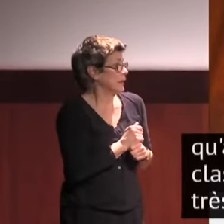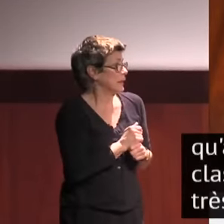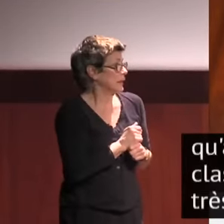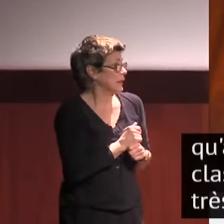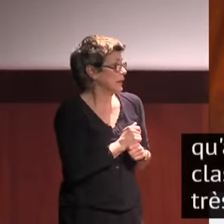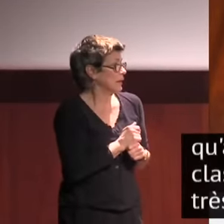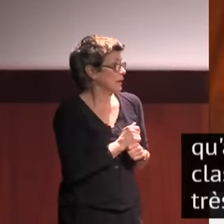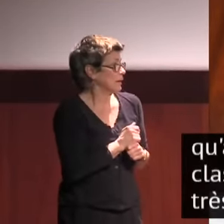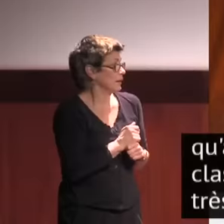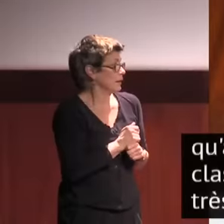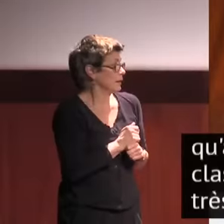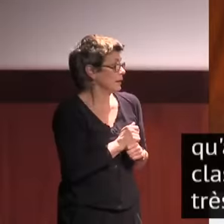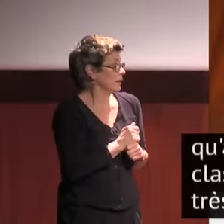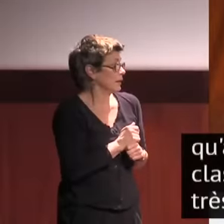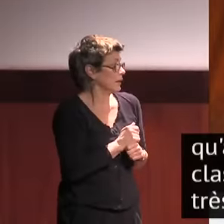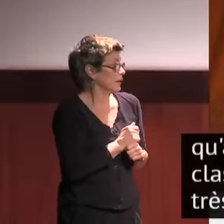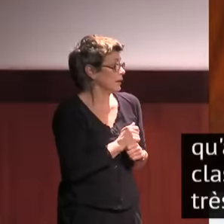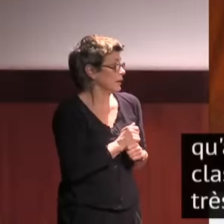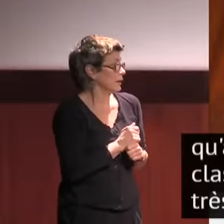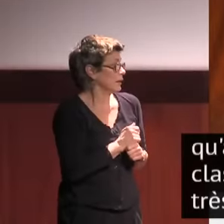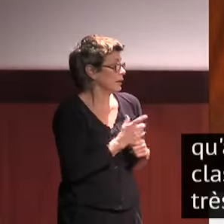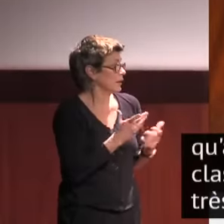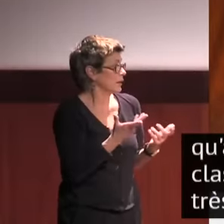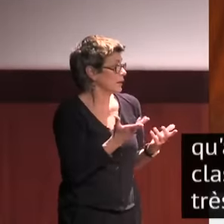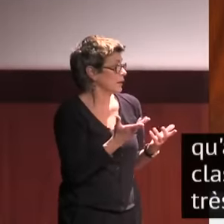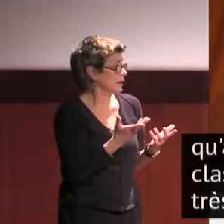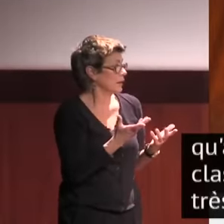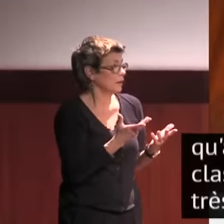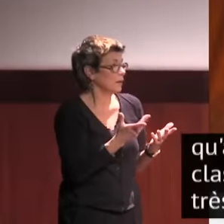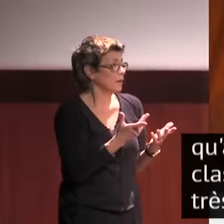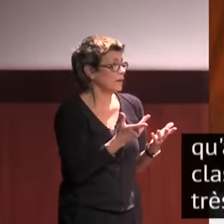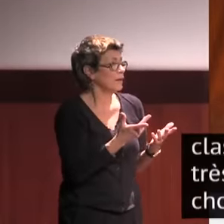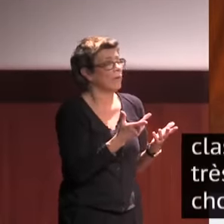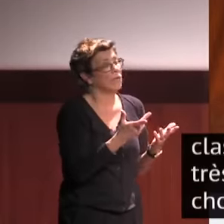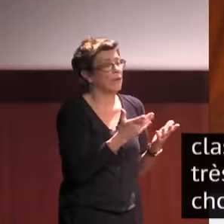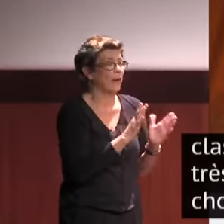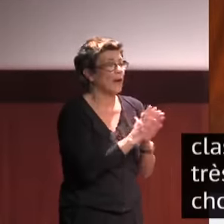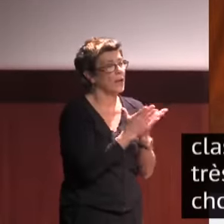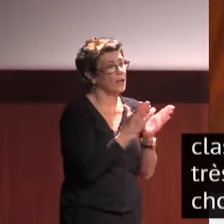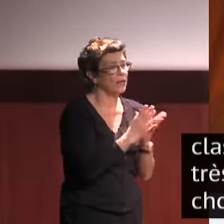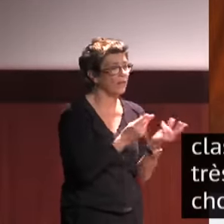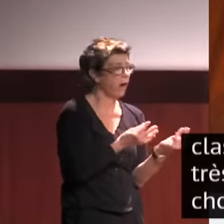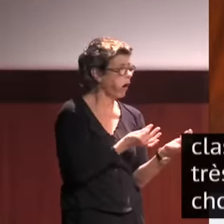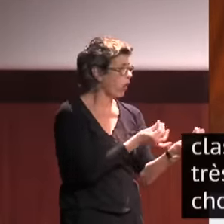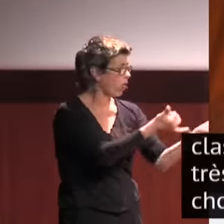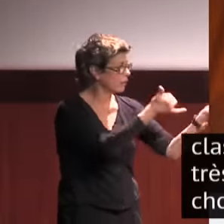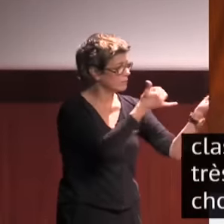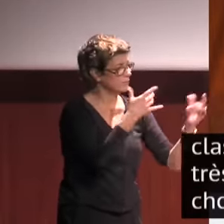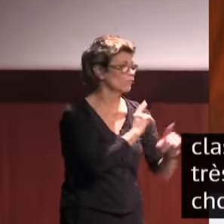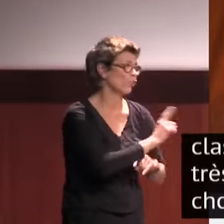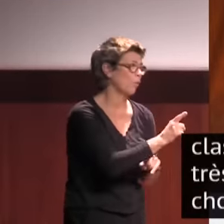Et sans choix, enfin, un choix minimum, parce que je ne vais pas mettre des livres érotiques pour une classe de CE1, mais